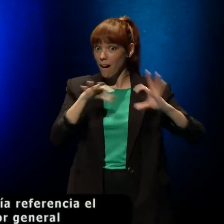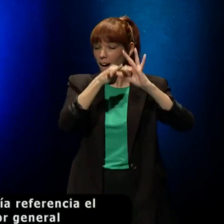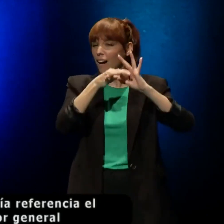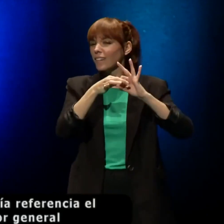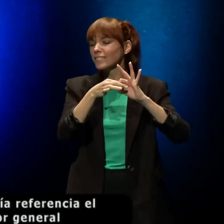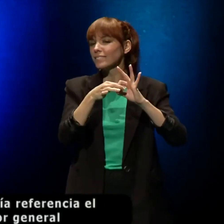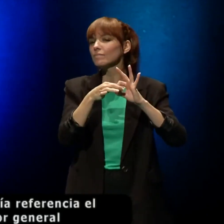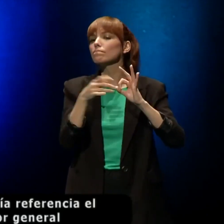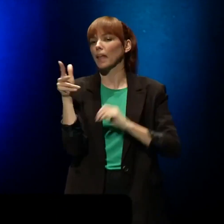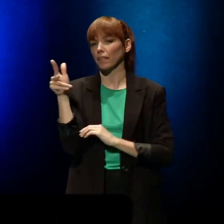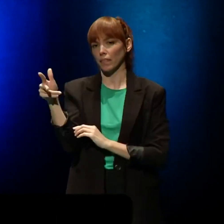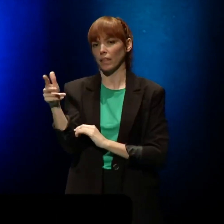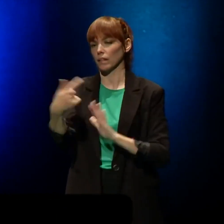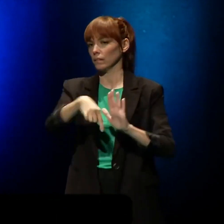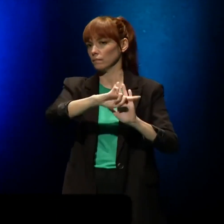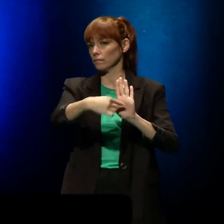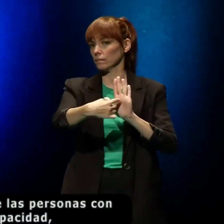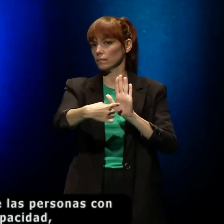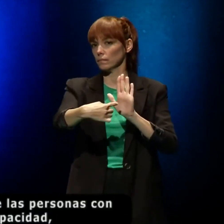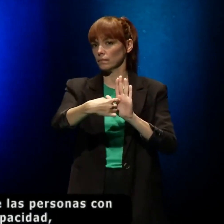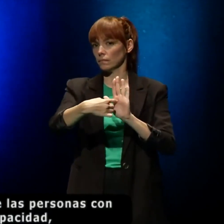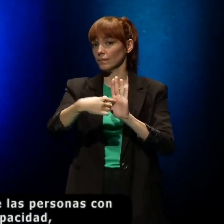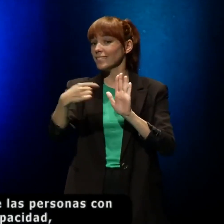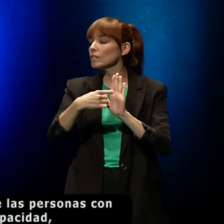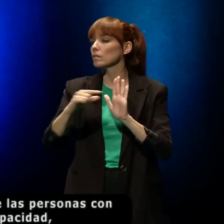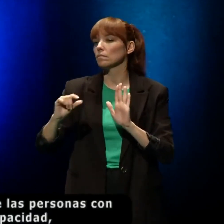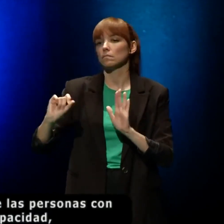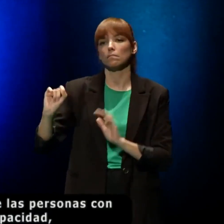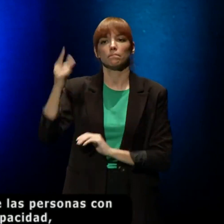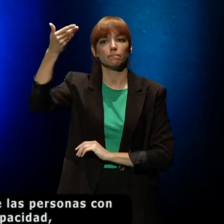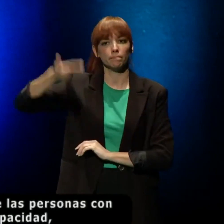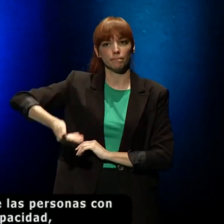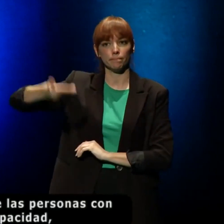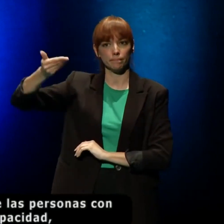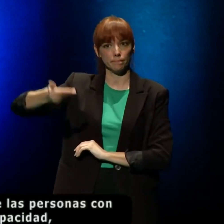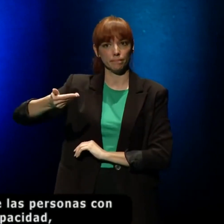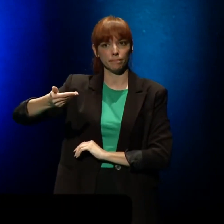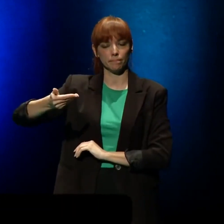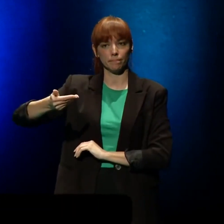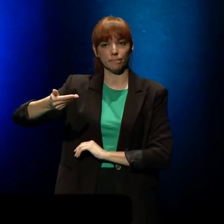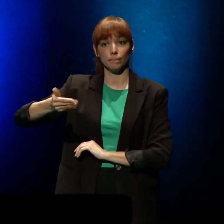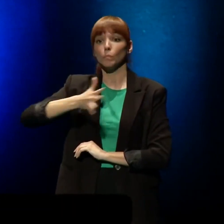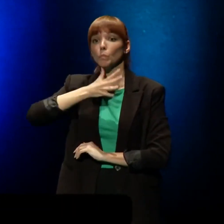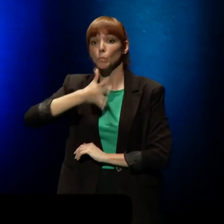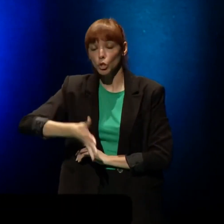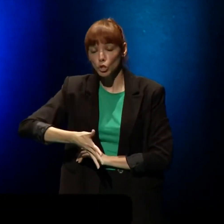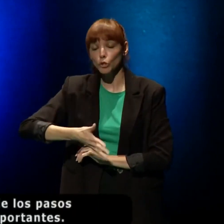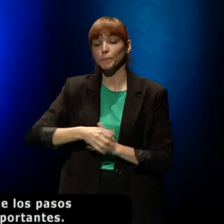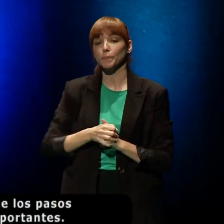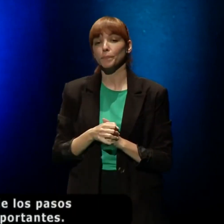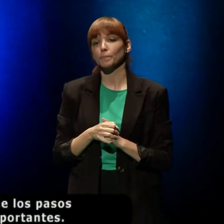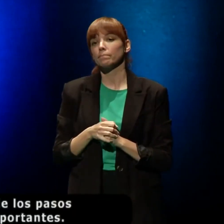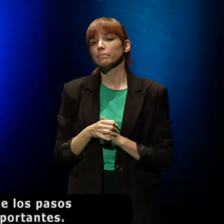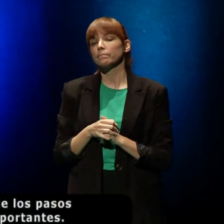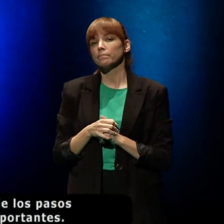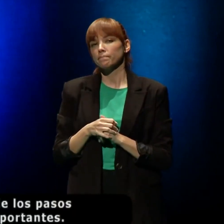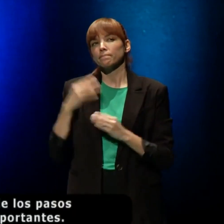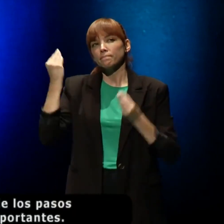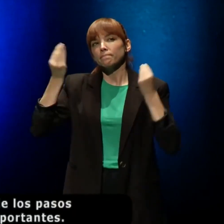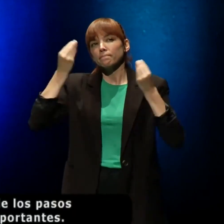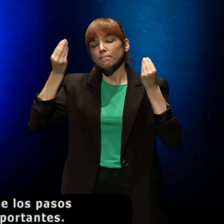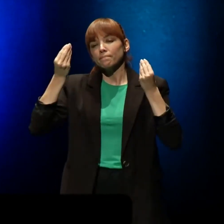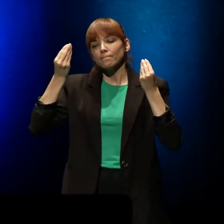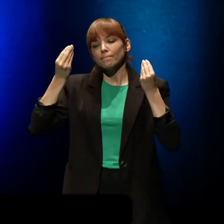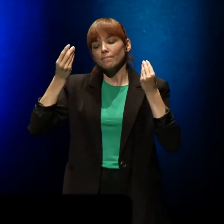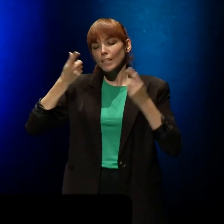es uno de los pasos más importantes. Por eso la segunda de las reflexiones tiene que ser a que